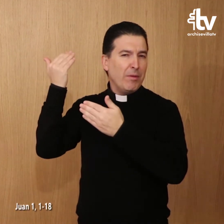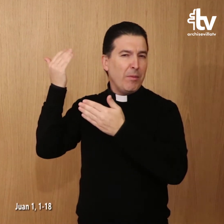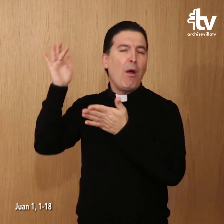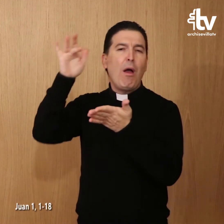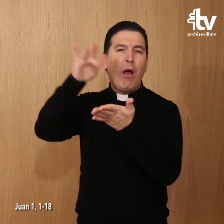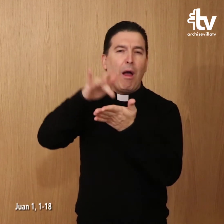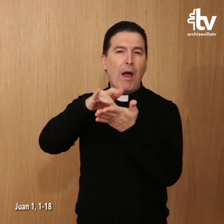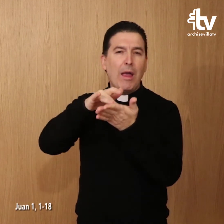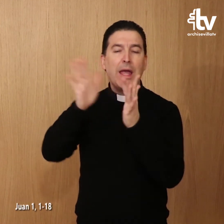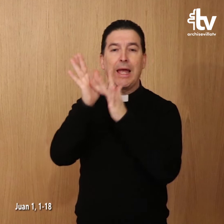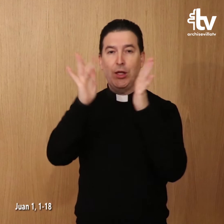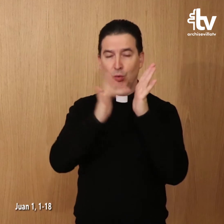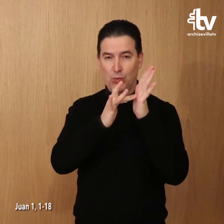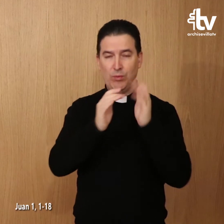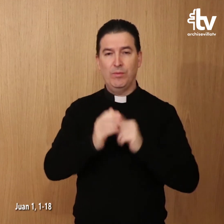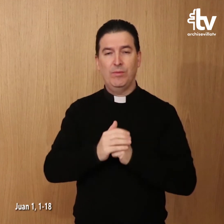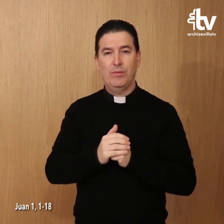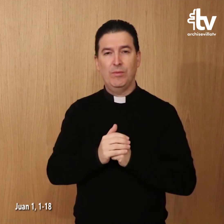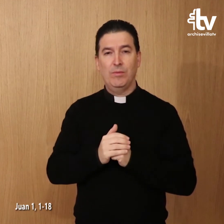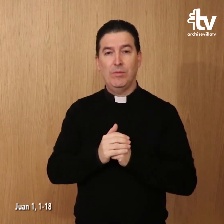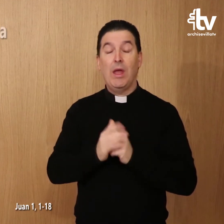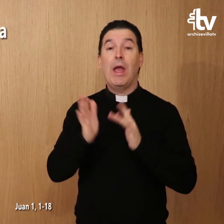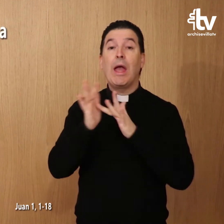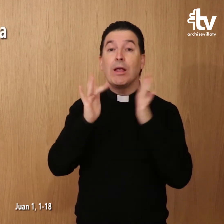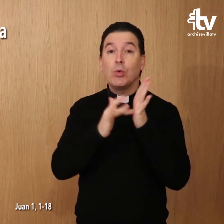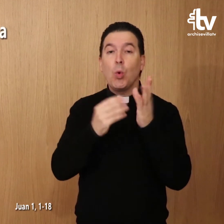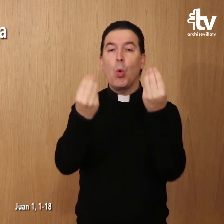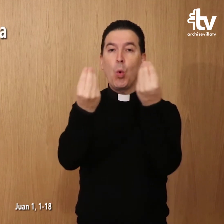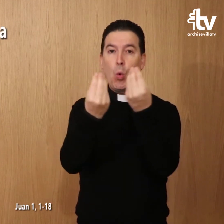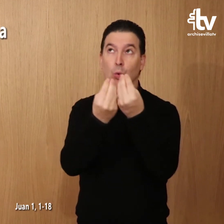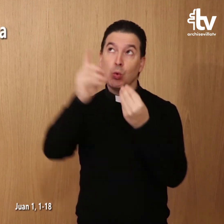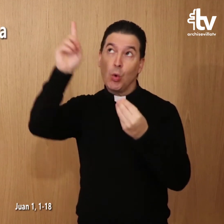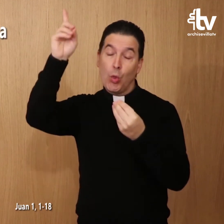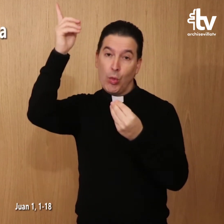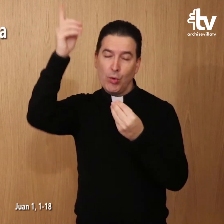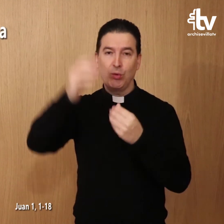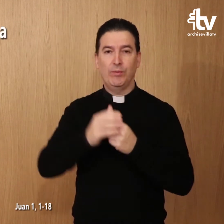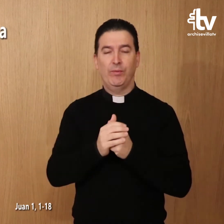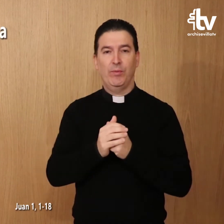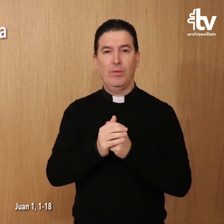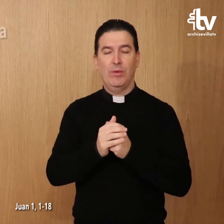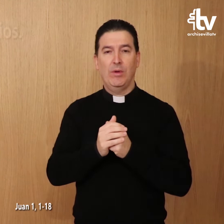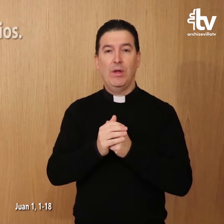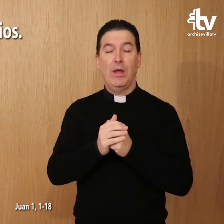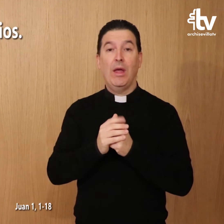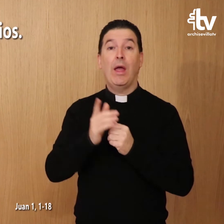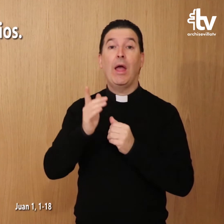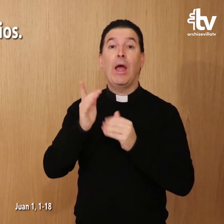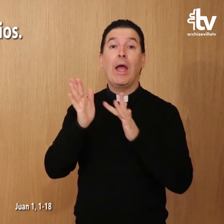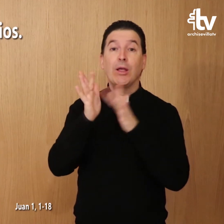existía el Verbo, y el Verbo estaba junto a Dios, y